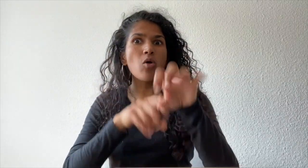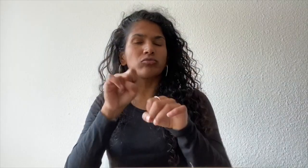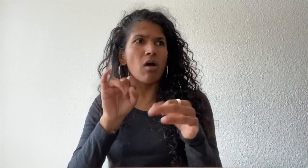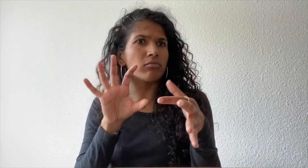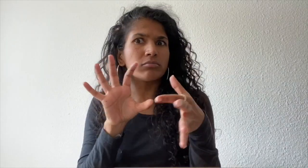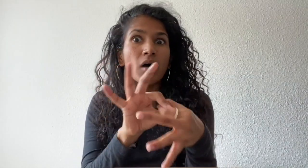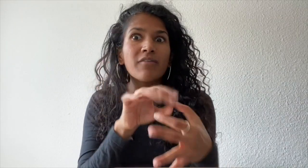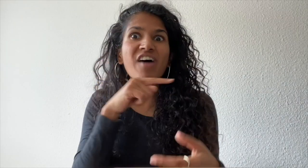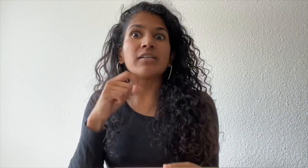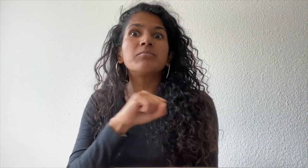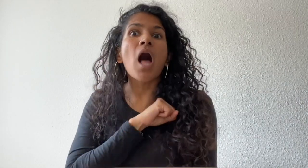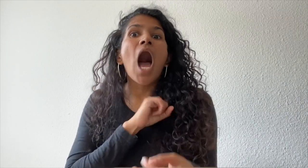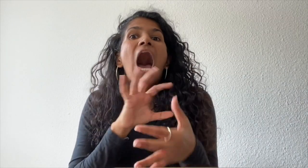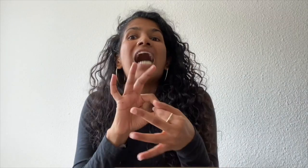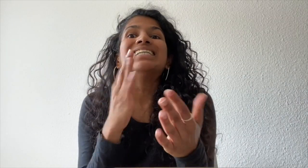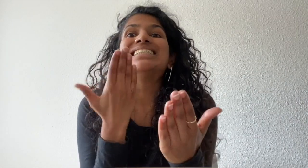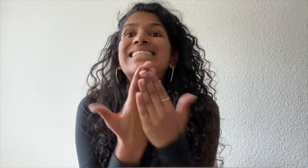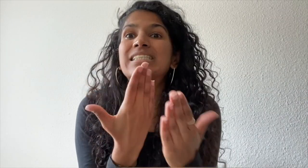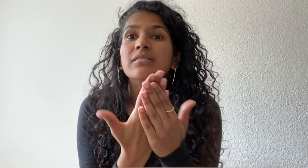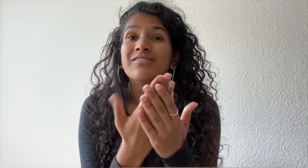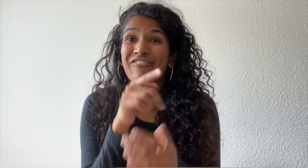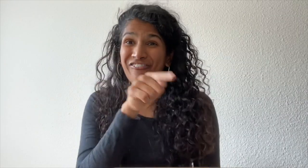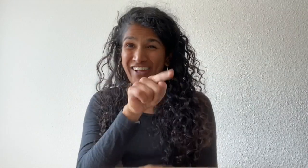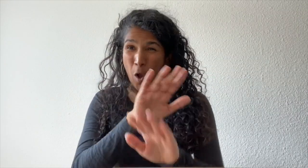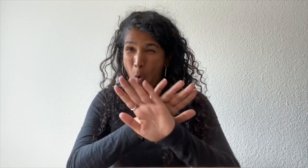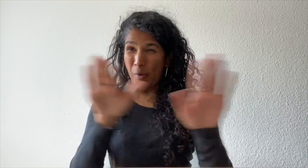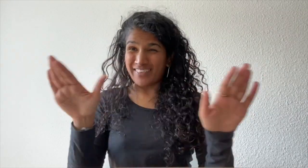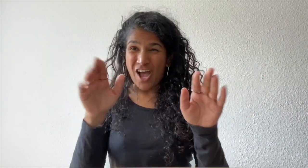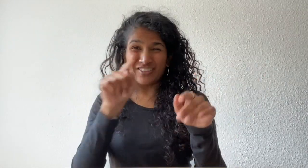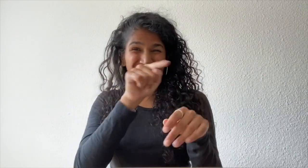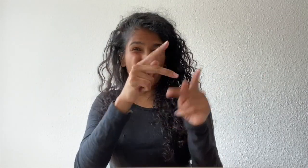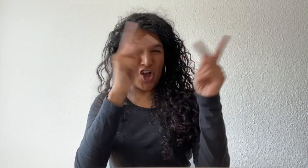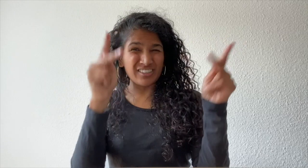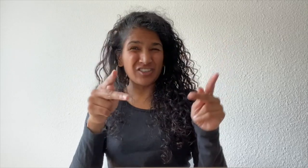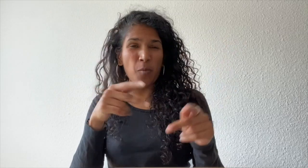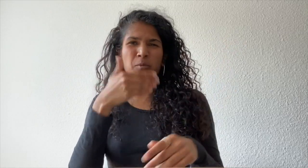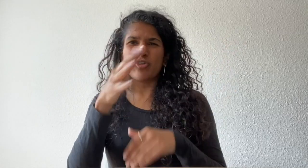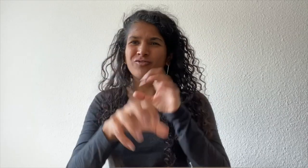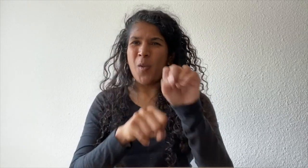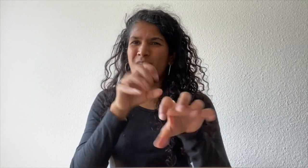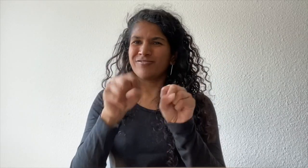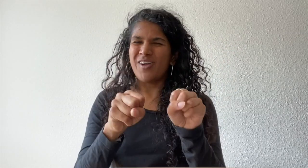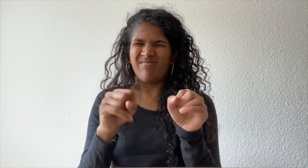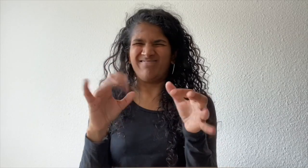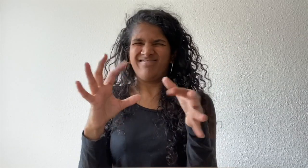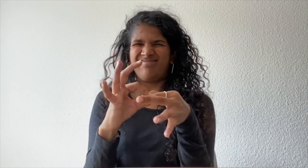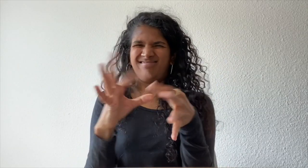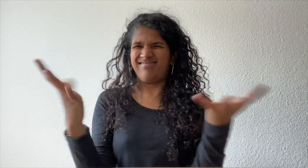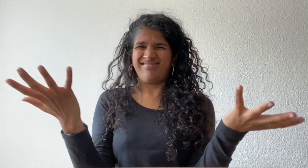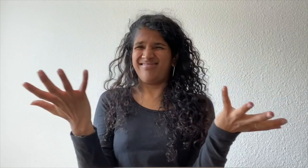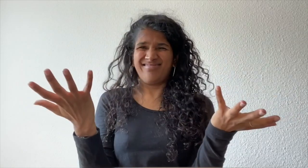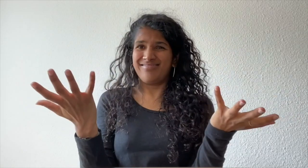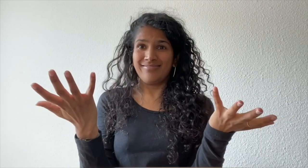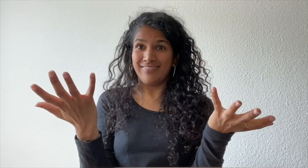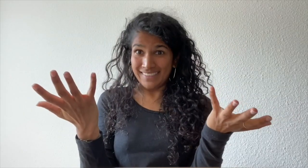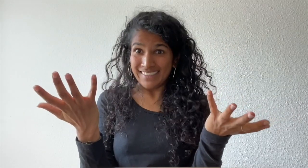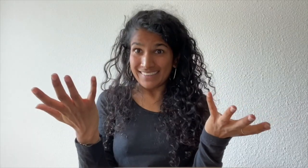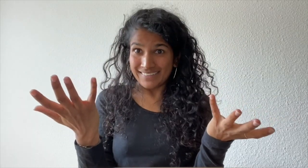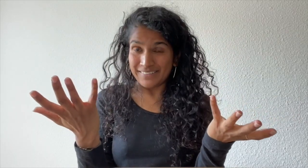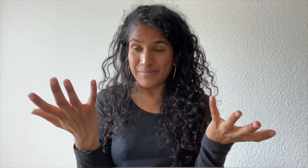unter BIPOC als auch unter Weißen immer wieder welche, für die er neu ist. Erst über die Verknüpfung